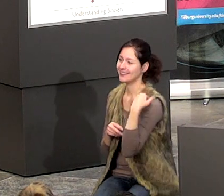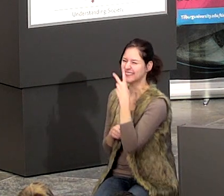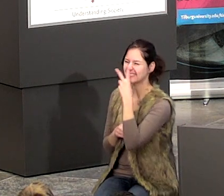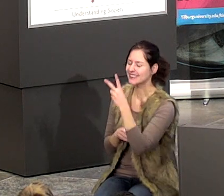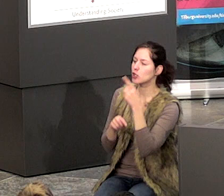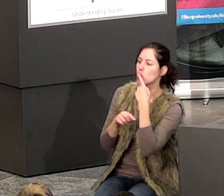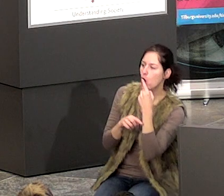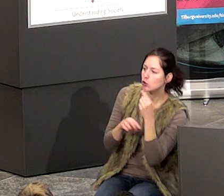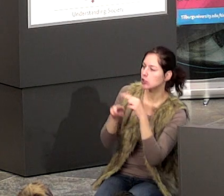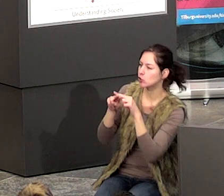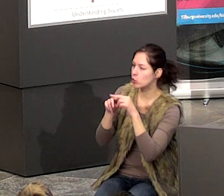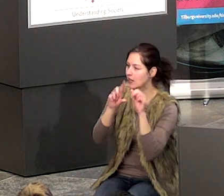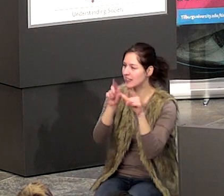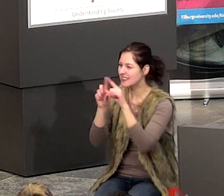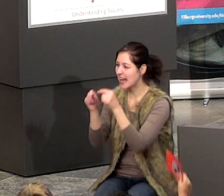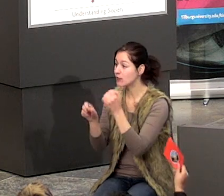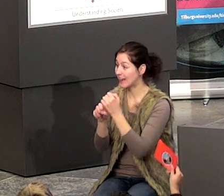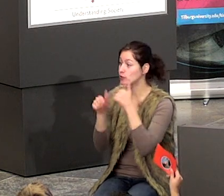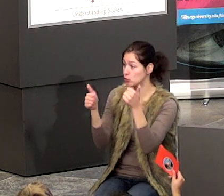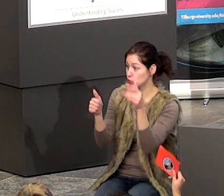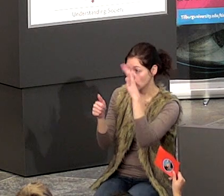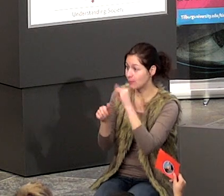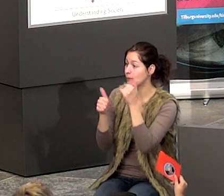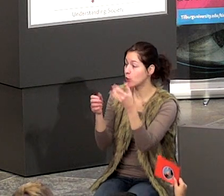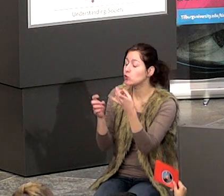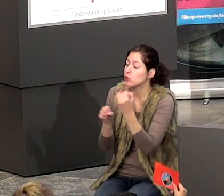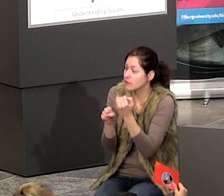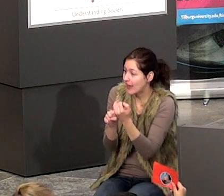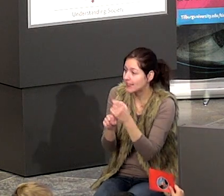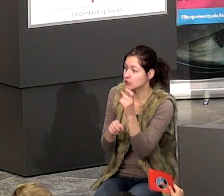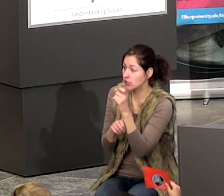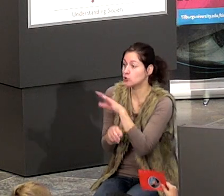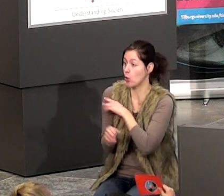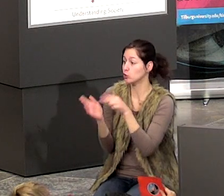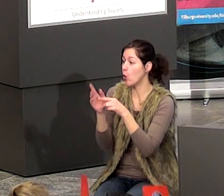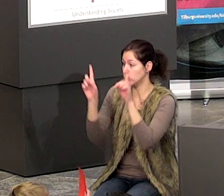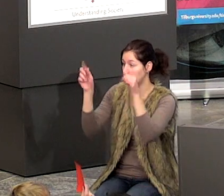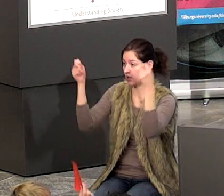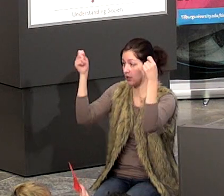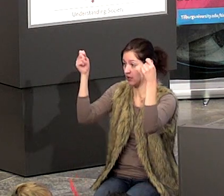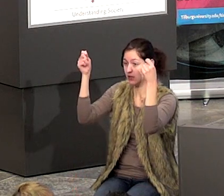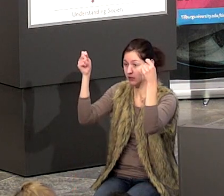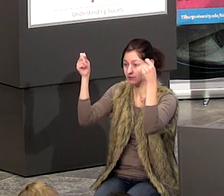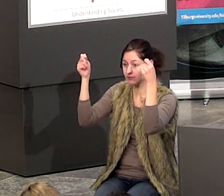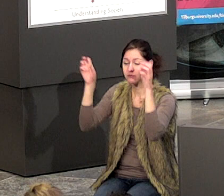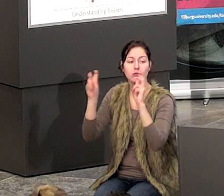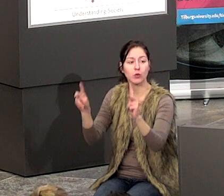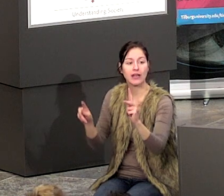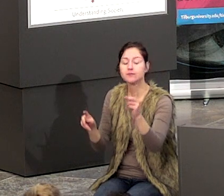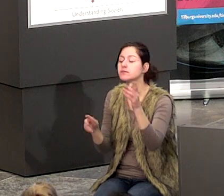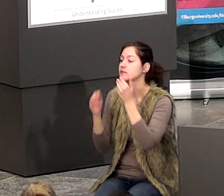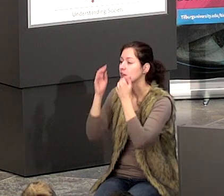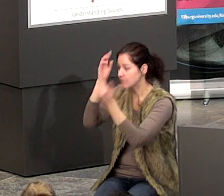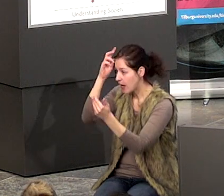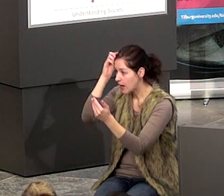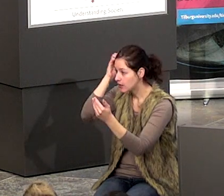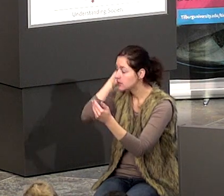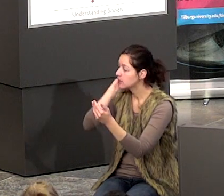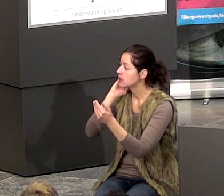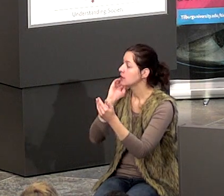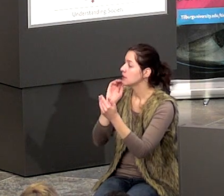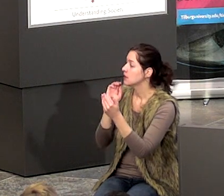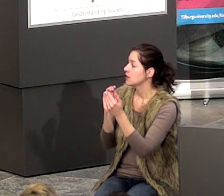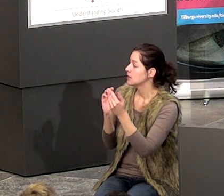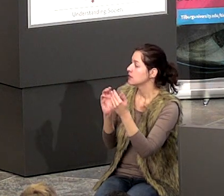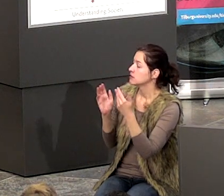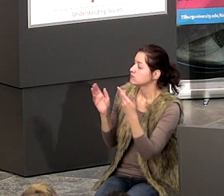kaarten, dat werkt goed bij jullie. Hè? Jullie snappen goed hoe het werkt, dus die heb ik dadelijk in het onderzoek ook nodig. Oké, nou de vraag is dus, is